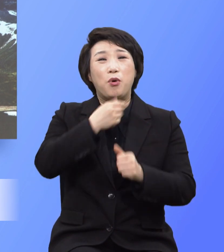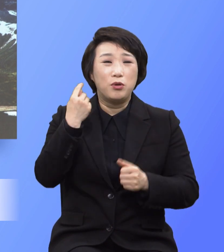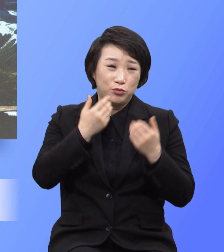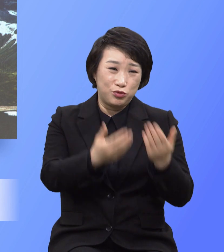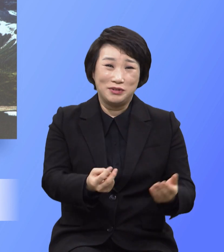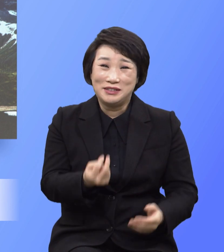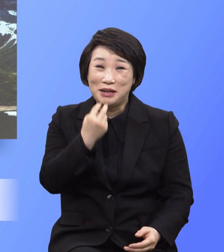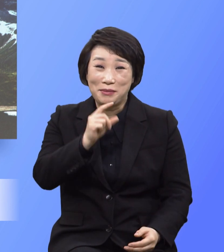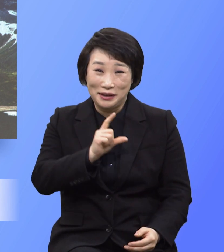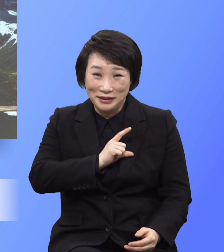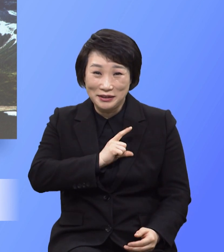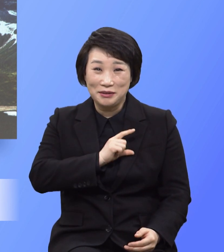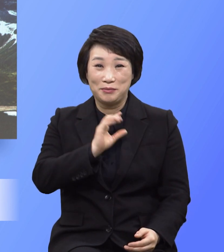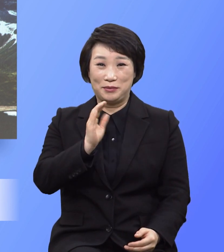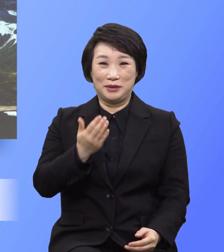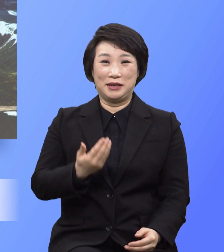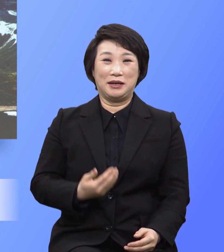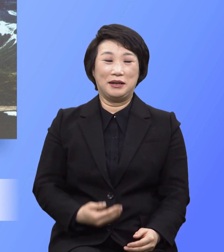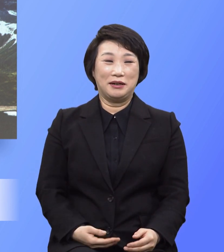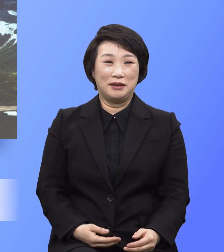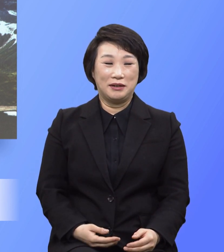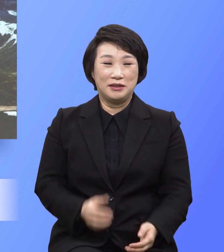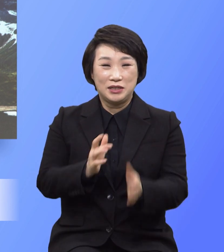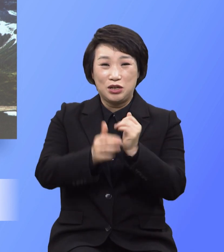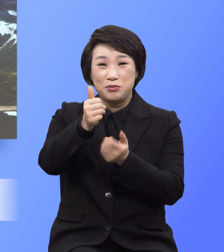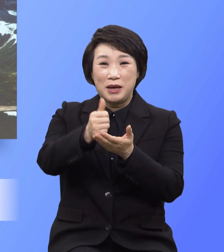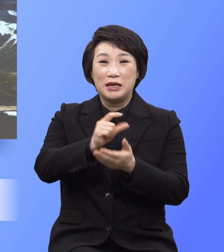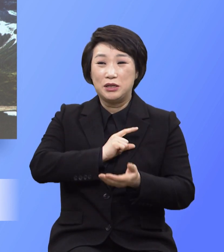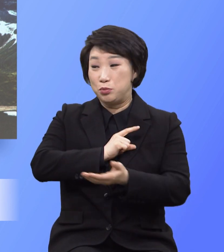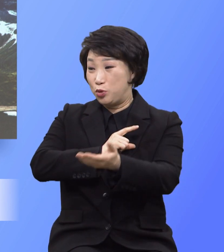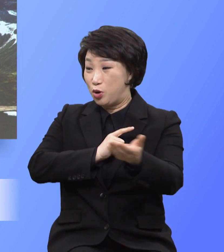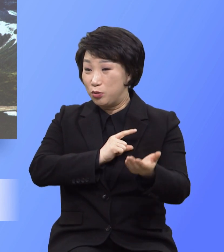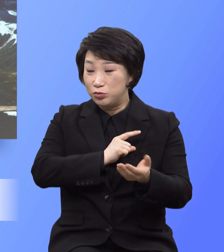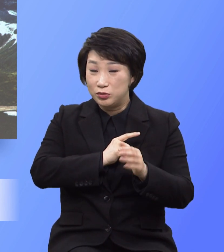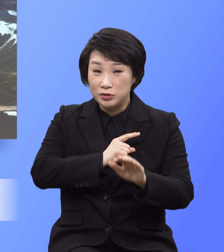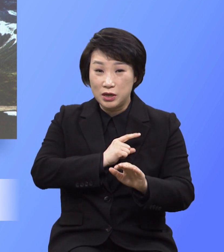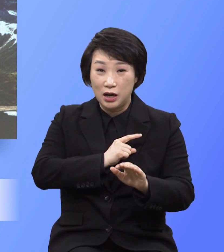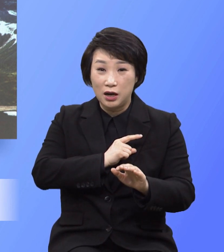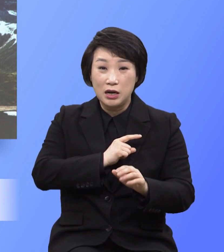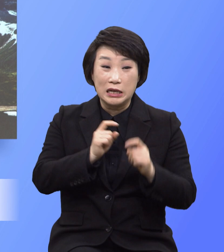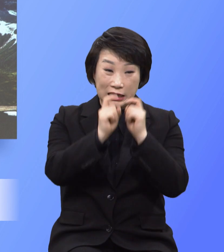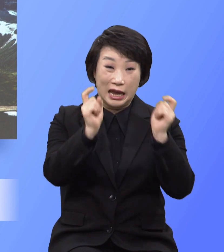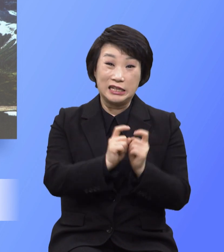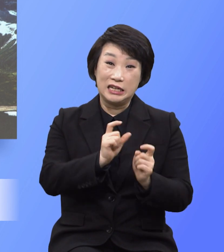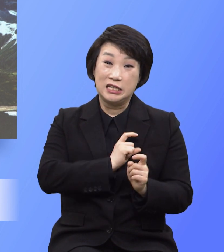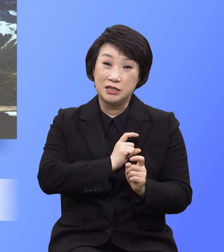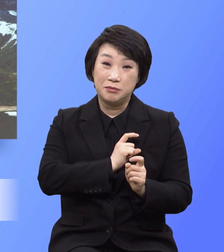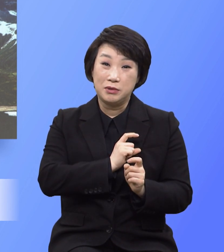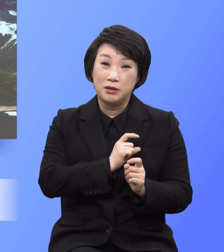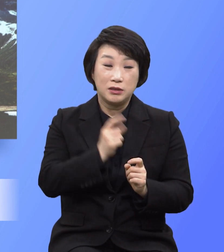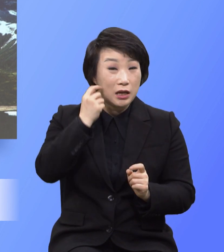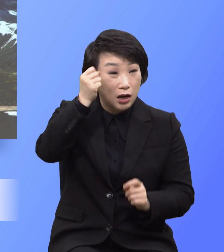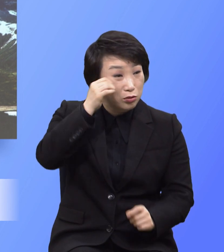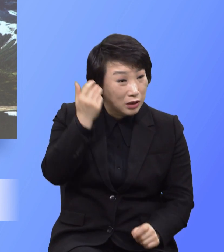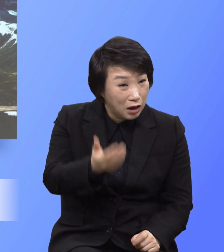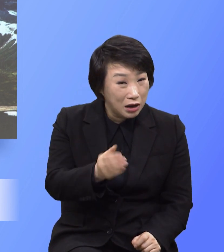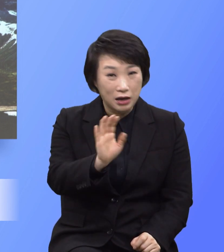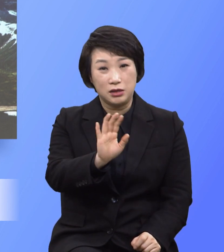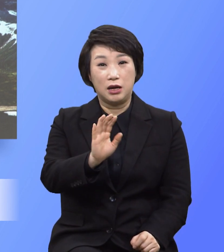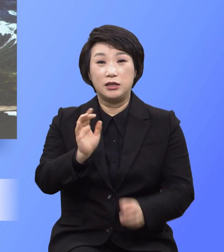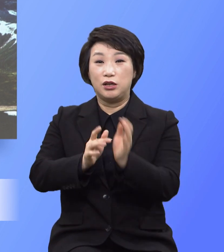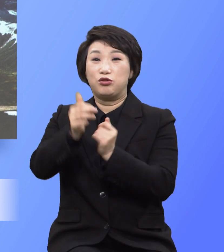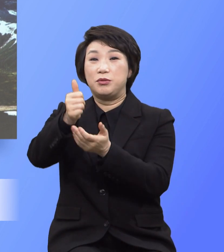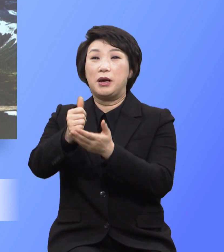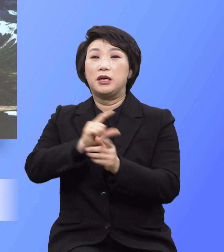생명의 이름입니다. 이 예수라고 하면 여러분 그 개인의 명사인 줄 압니다.